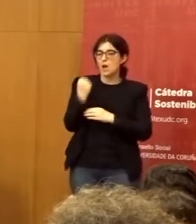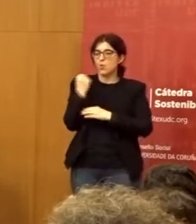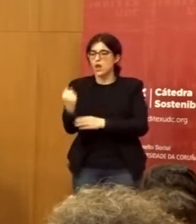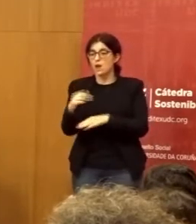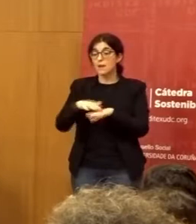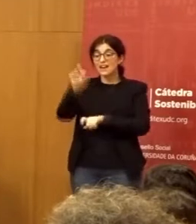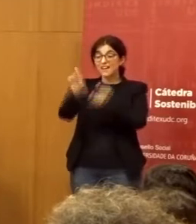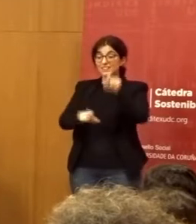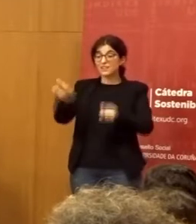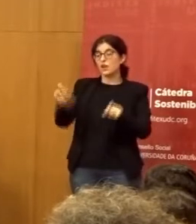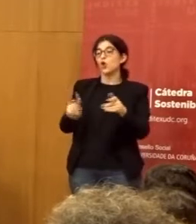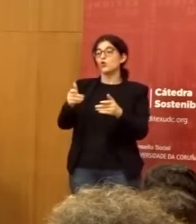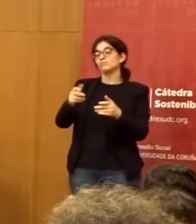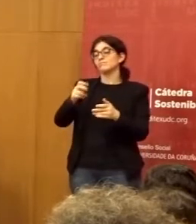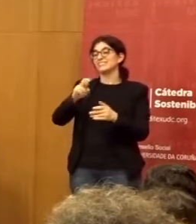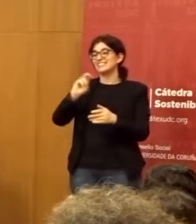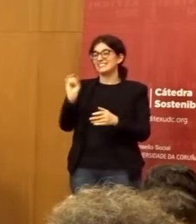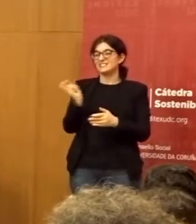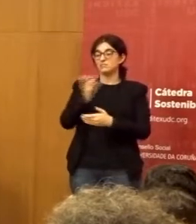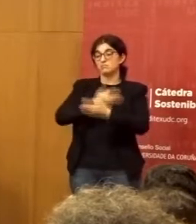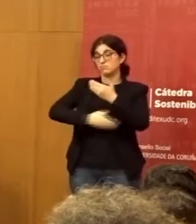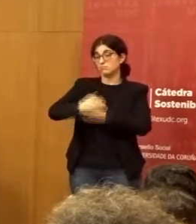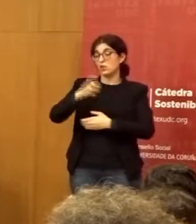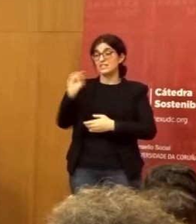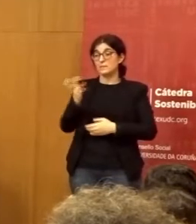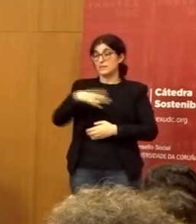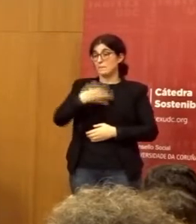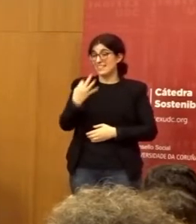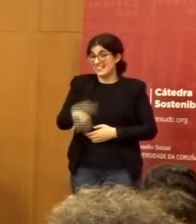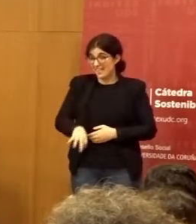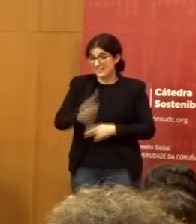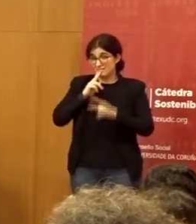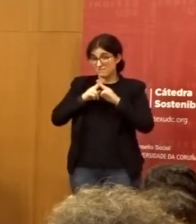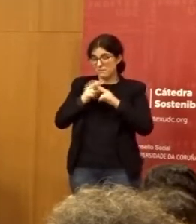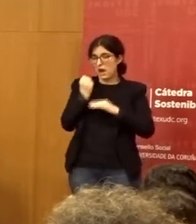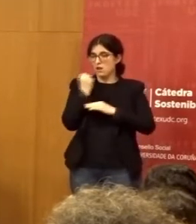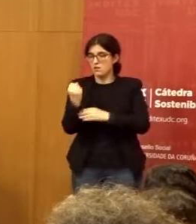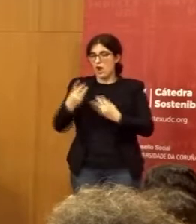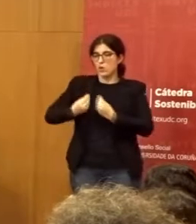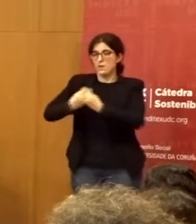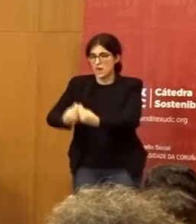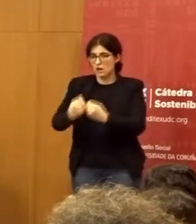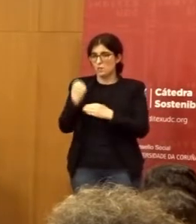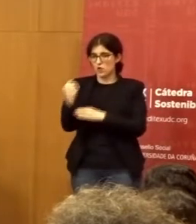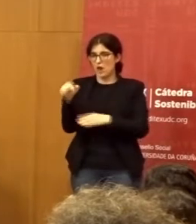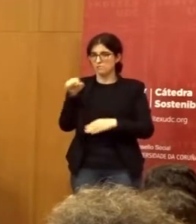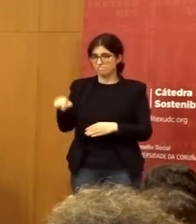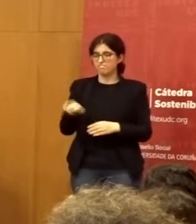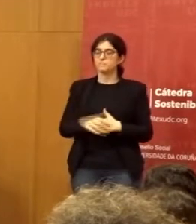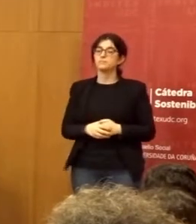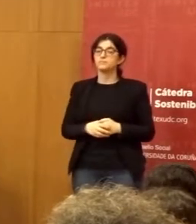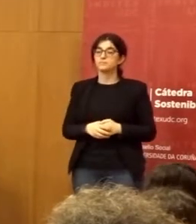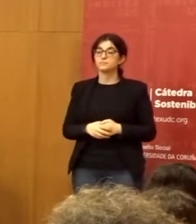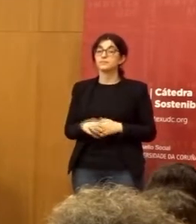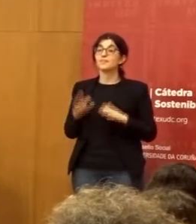calidad de vida de personas con diferentes capacidades durante todo su ciclo vital. Bueno, o sea que de alguna manera